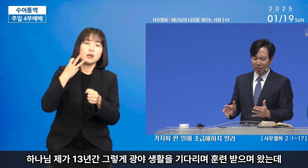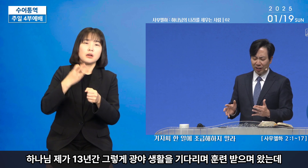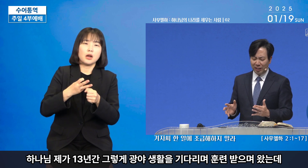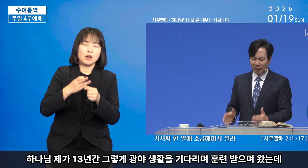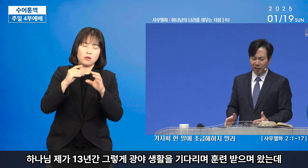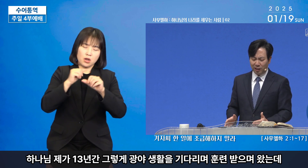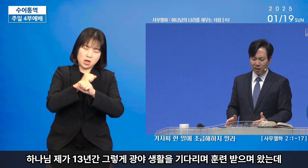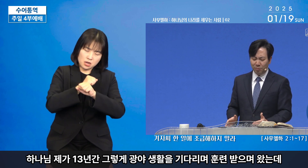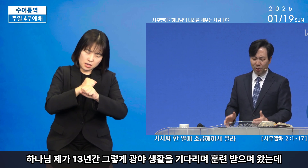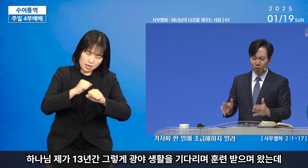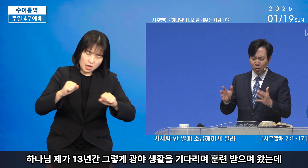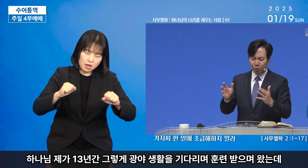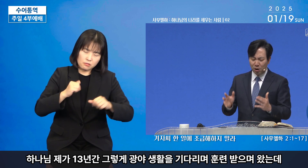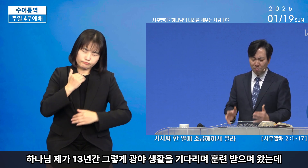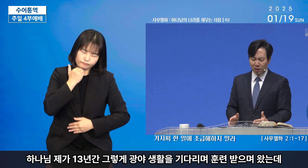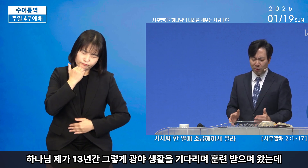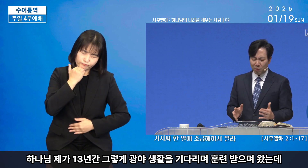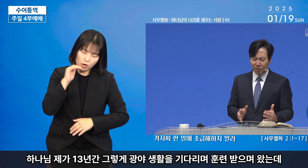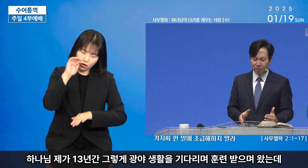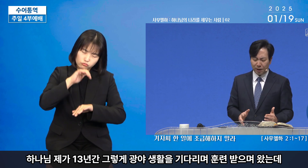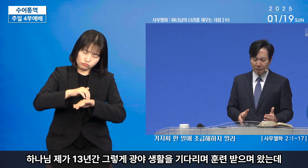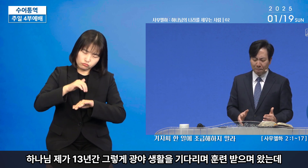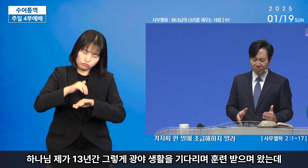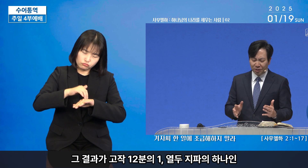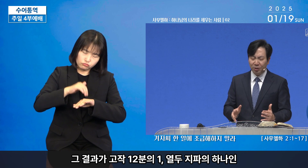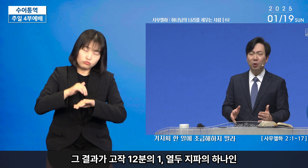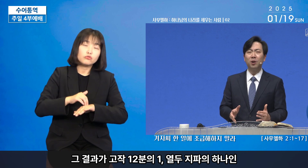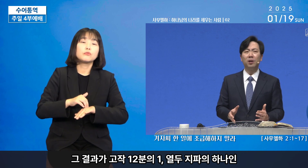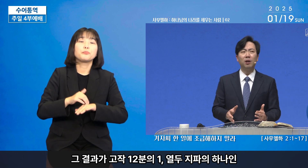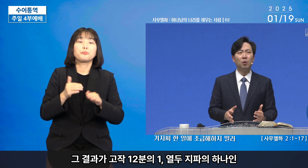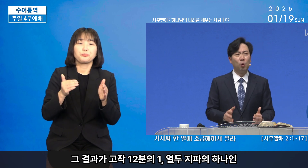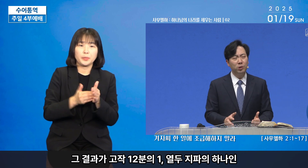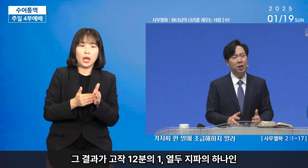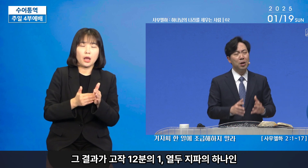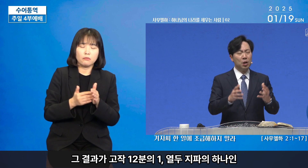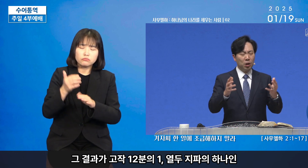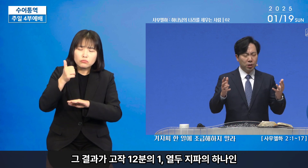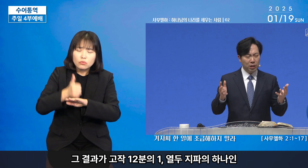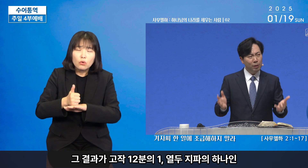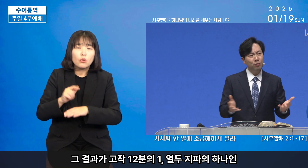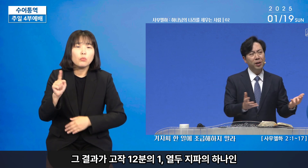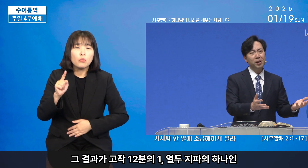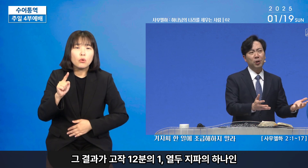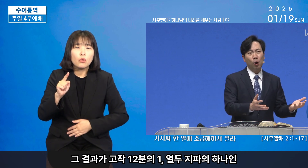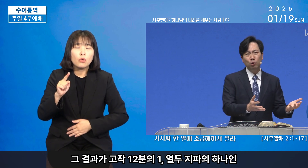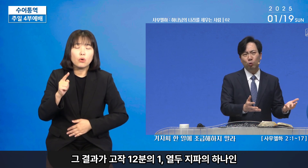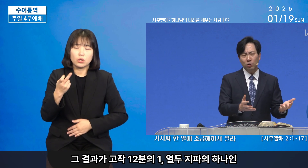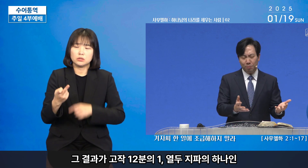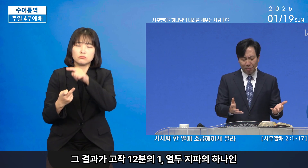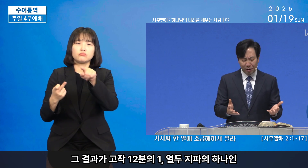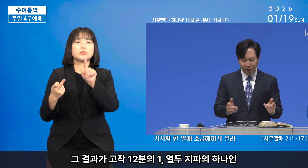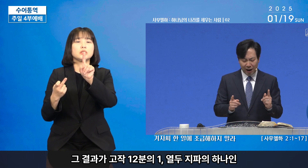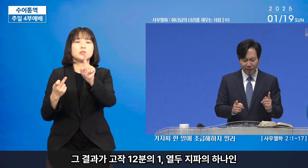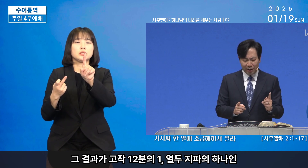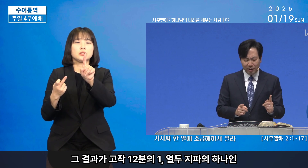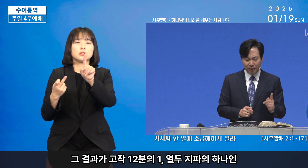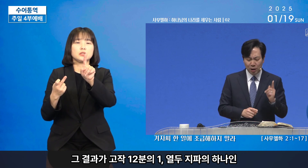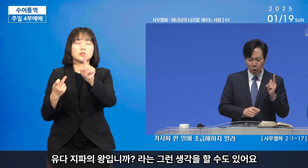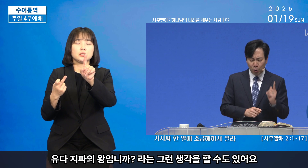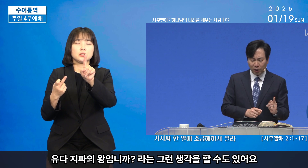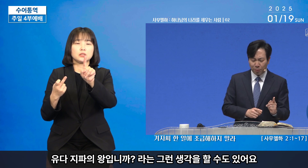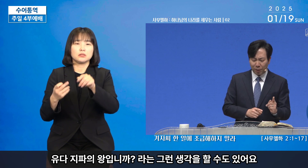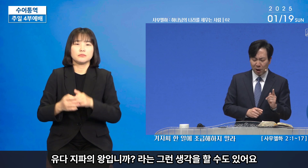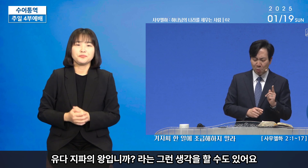생활을 기다리며 훈련받으며 왔는데 그 결과가 고작 12분의 1, 12지파의